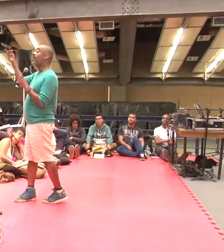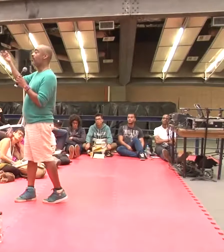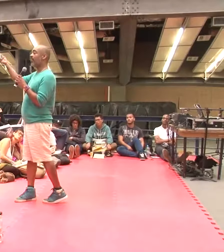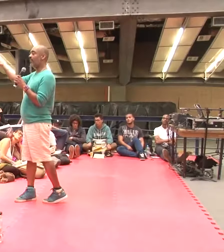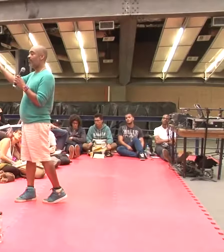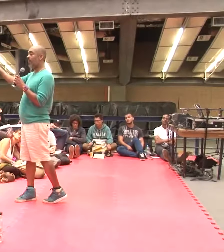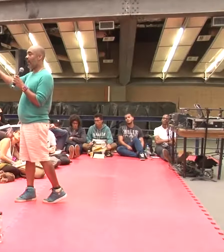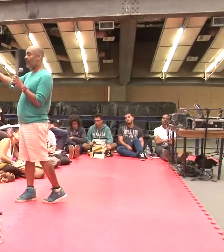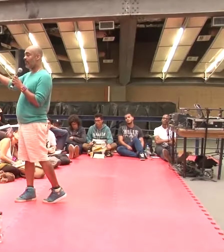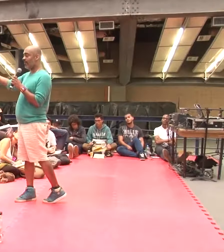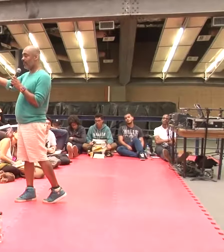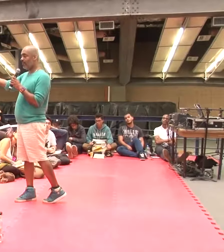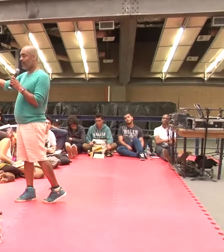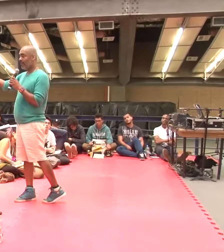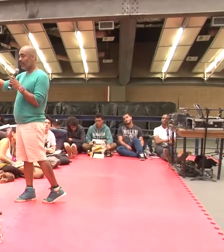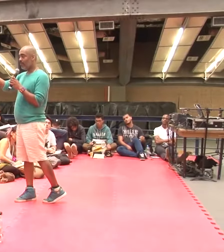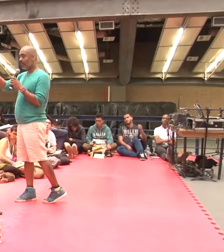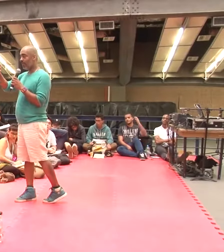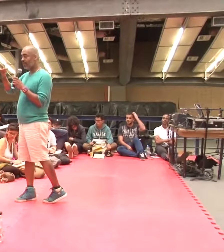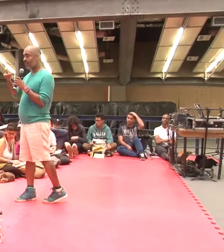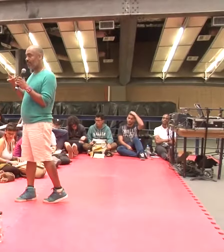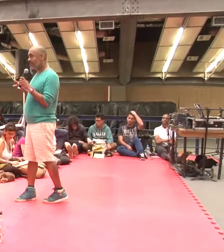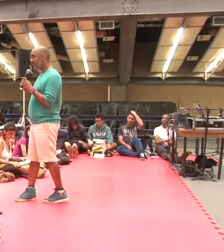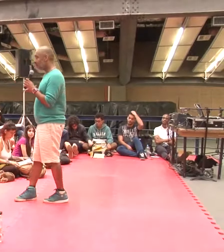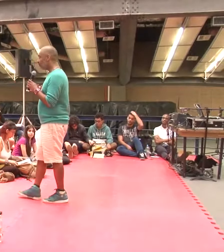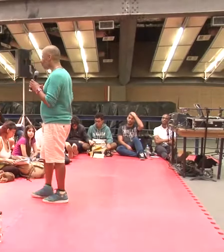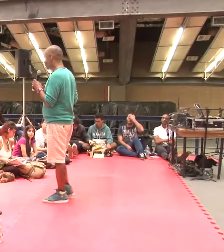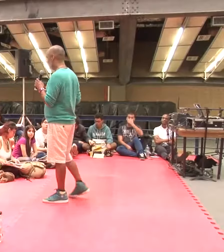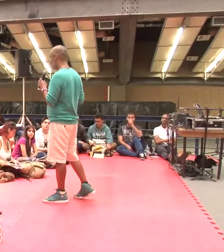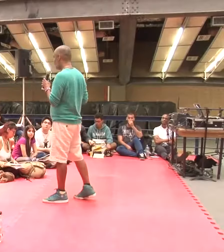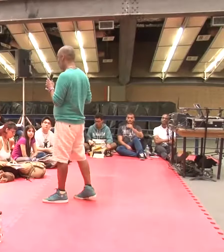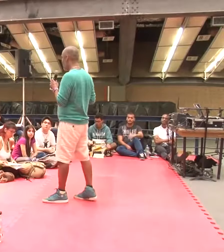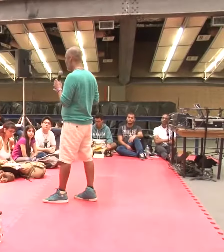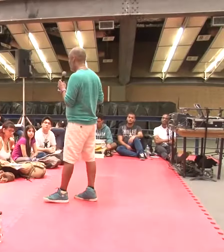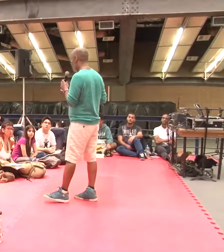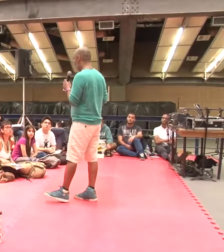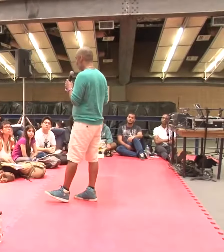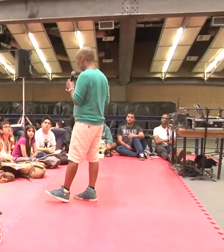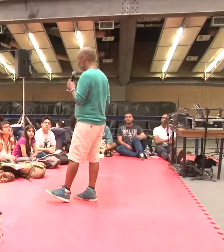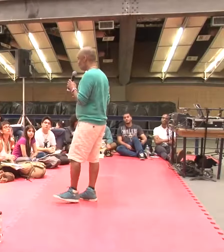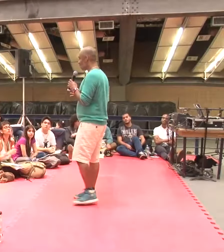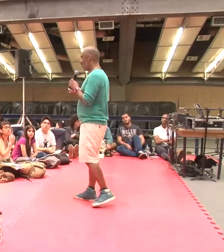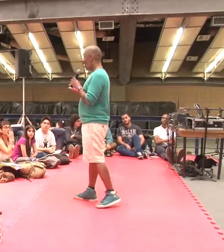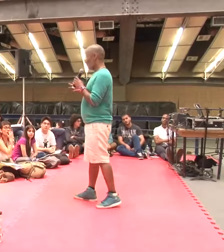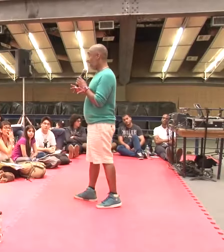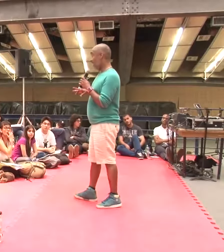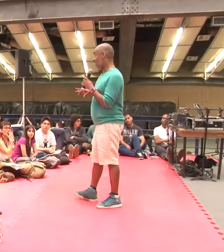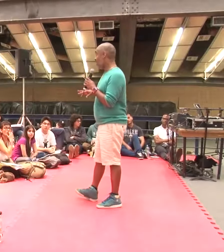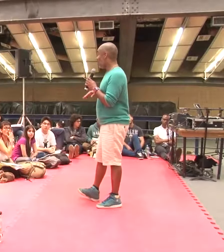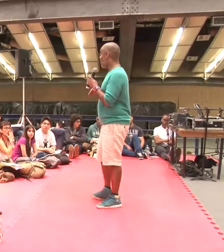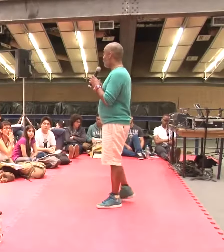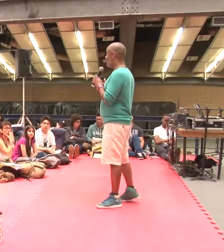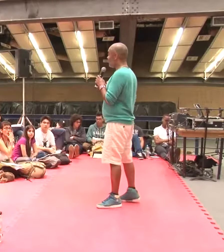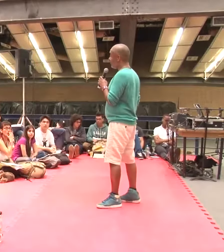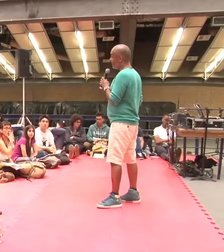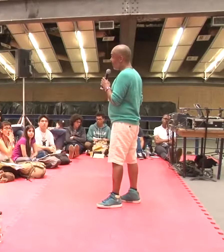transformar, gentrificar, portanto, o espaço de cortiça. Afinal de contas, alguém